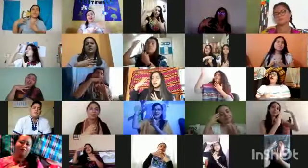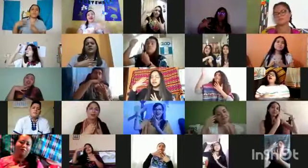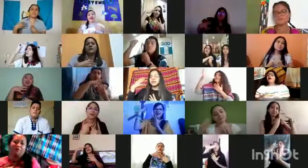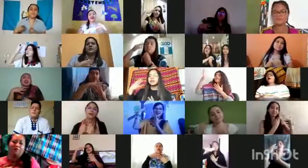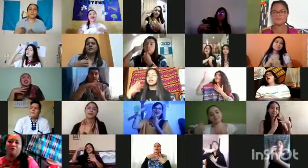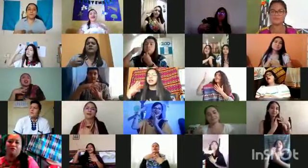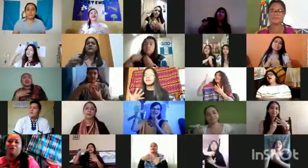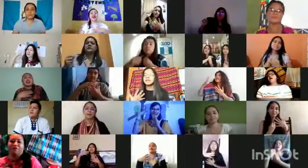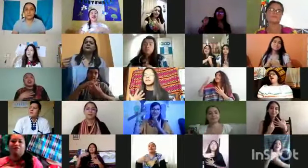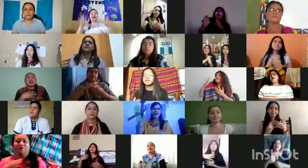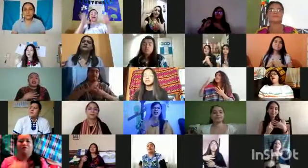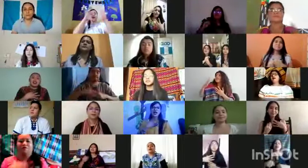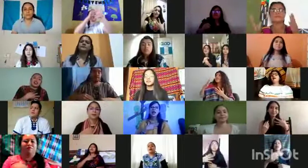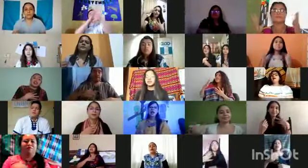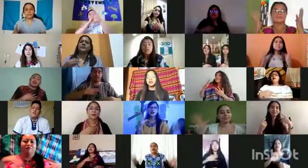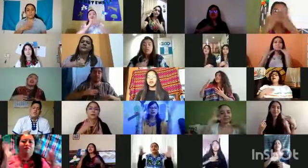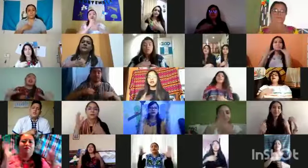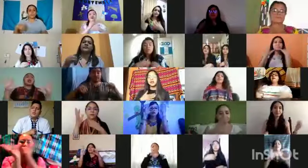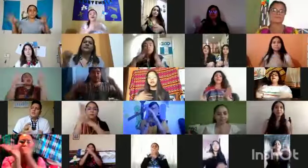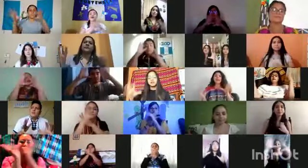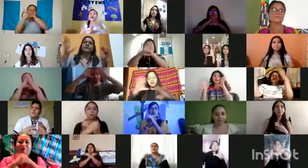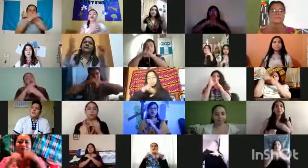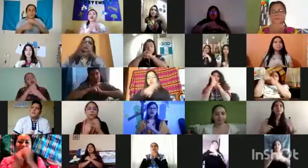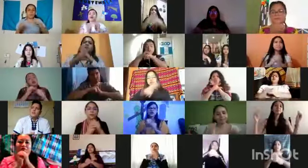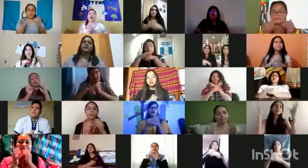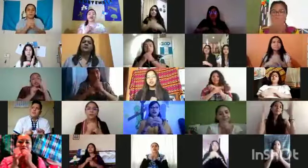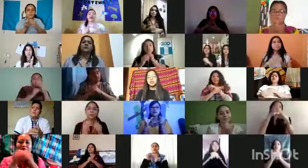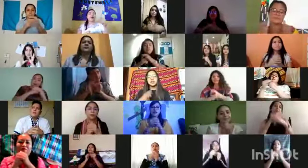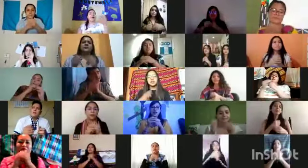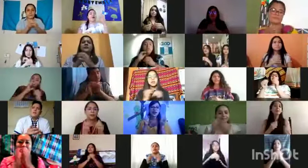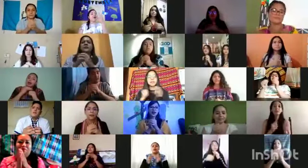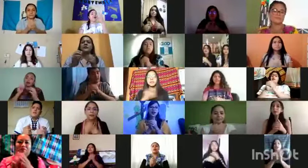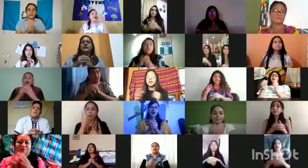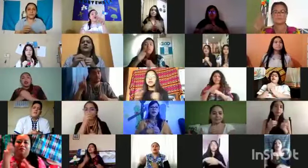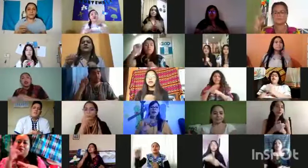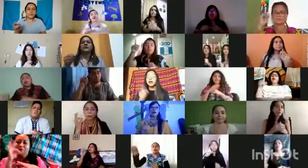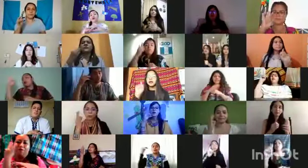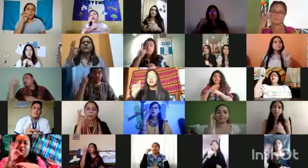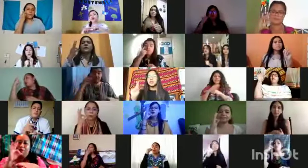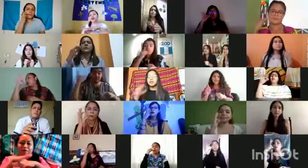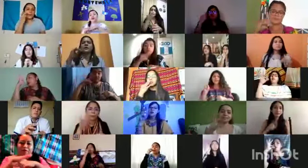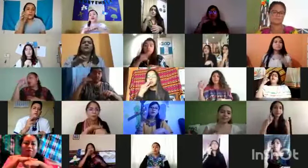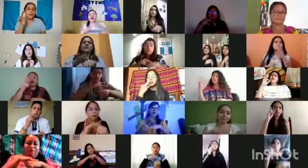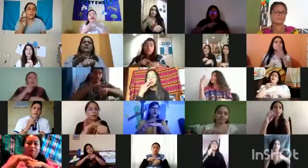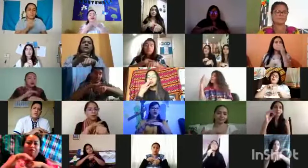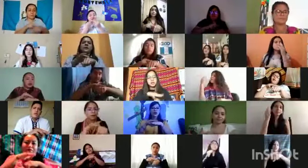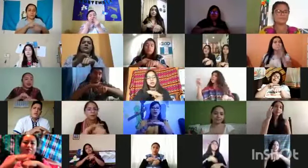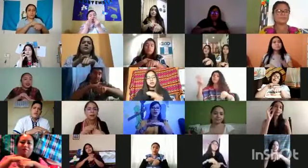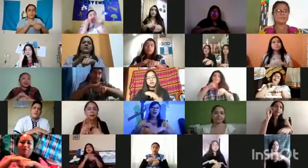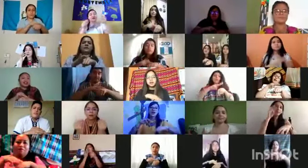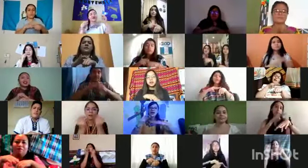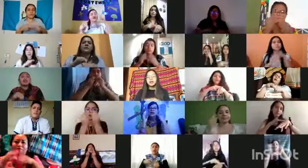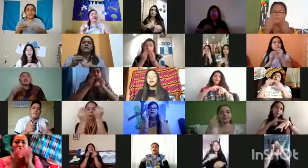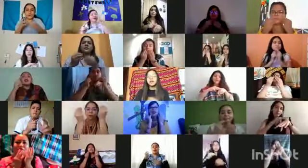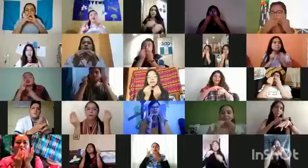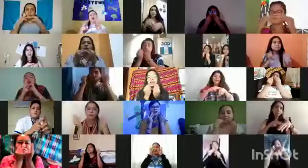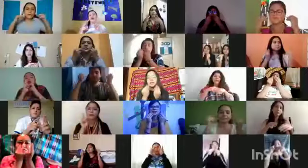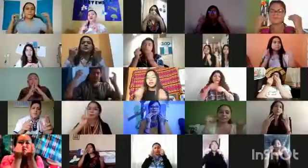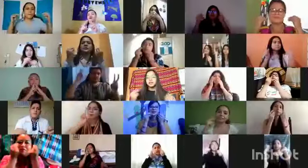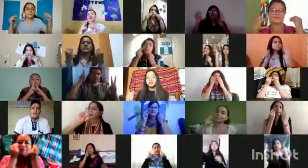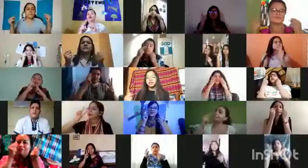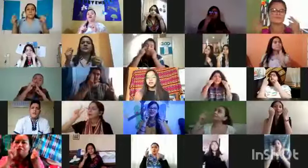en mis noches de pena por una morena de dulce